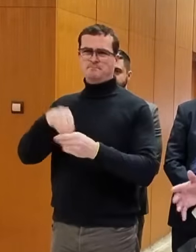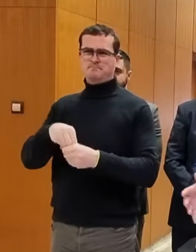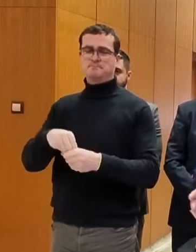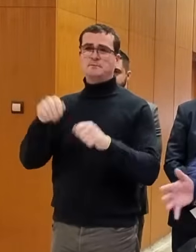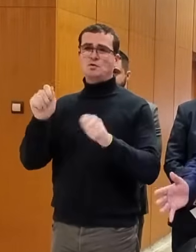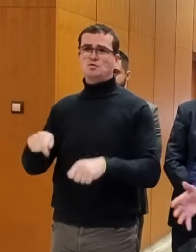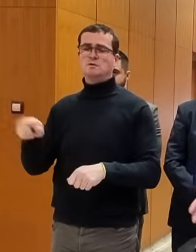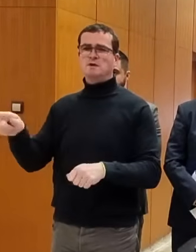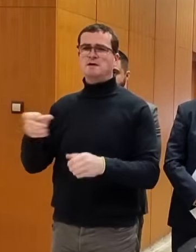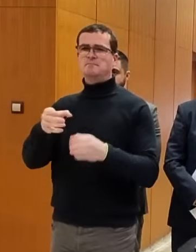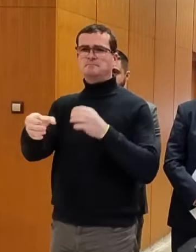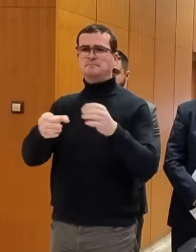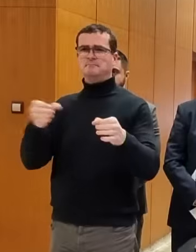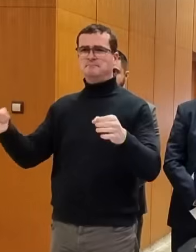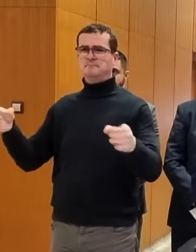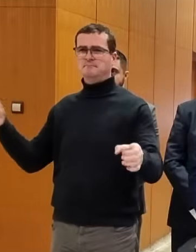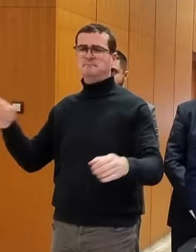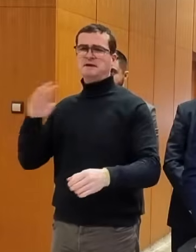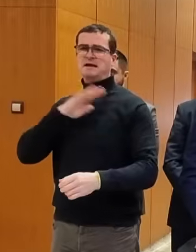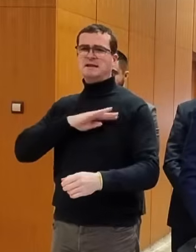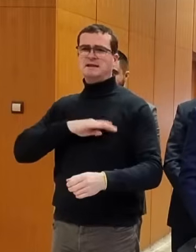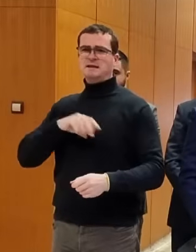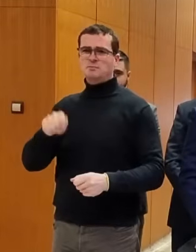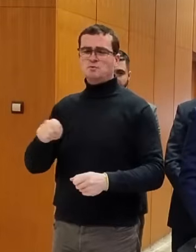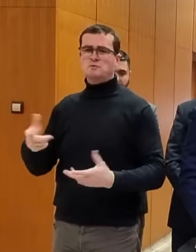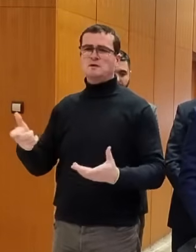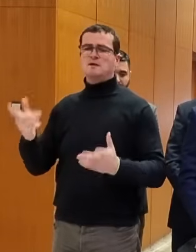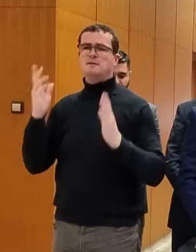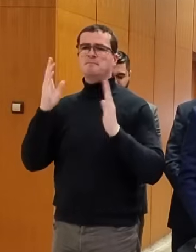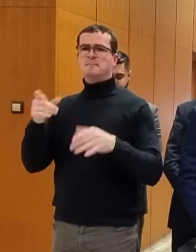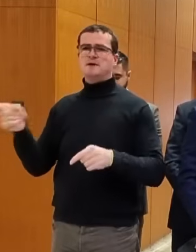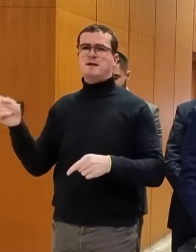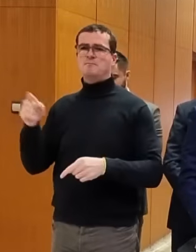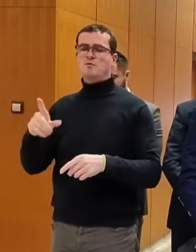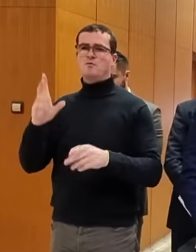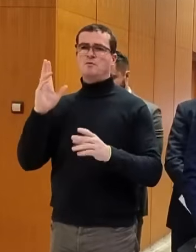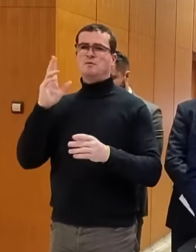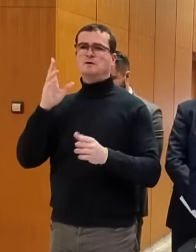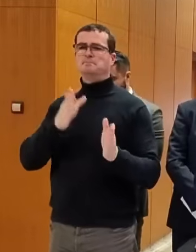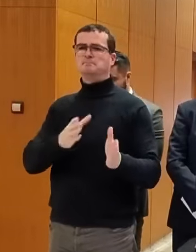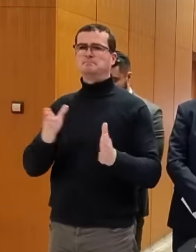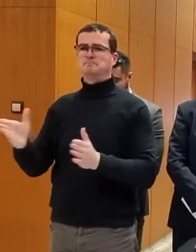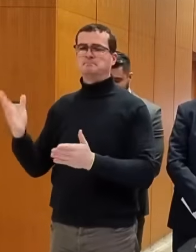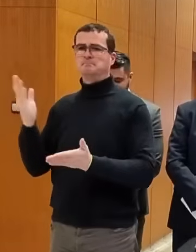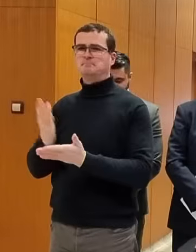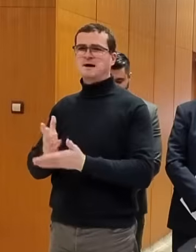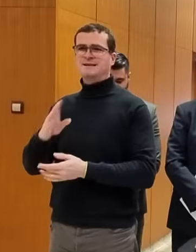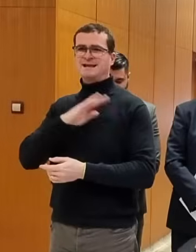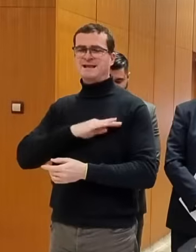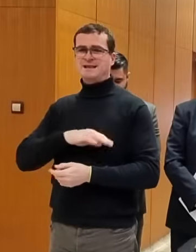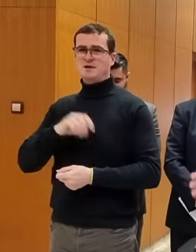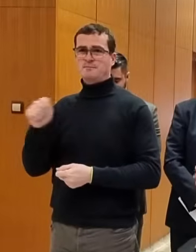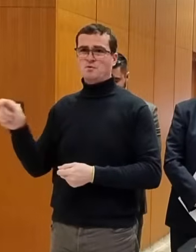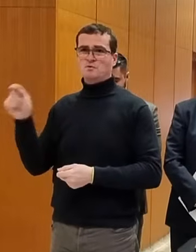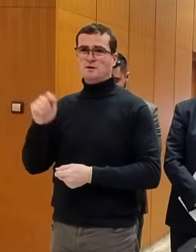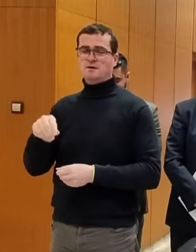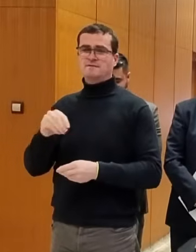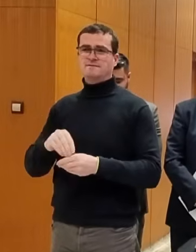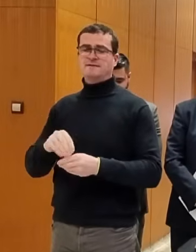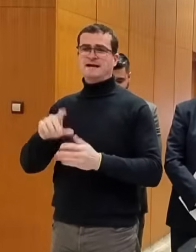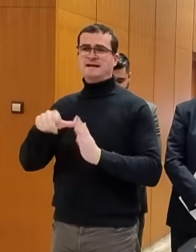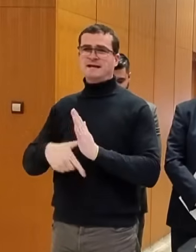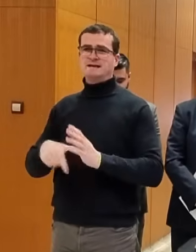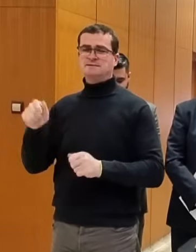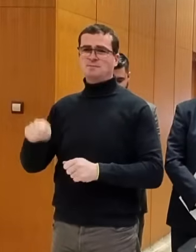sa rozhodne o ich pôsobení či už na generálnej prokuratúre priamo alebo pôjdu na úseky, ktoré sú podriadené generálnej prokuratúre, teda na